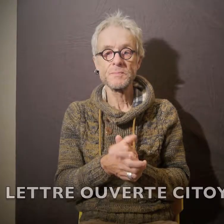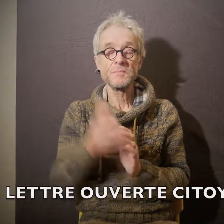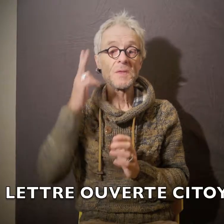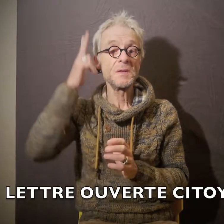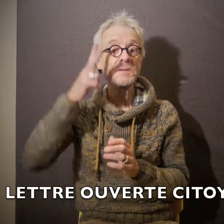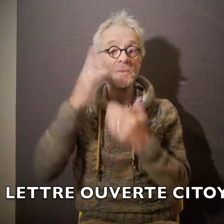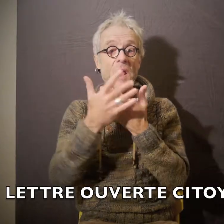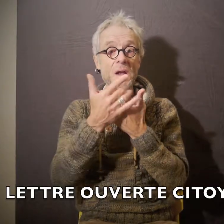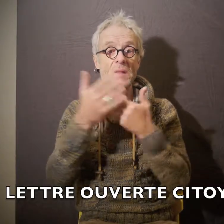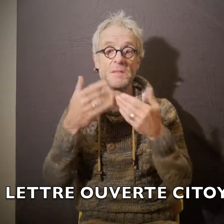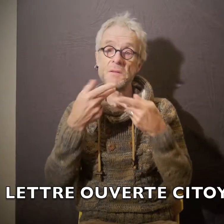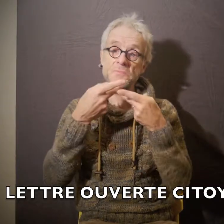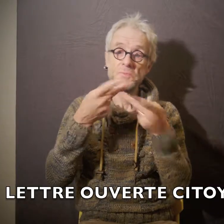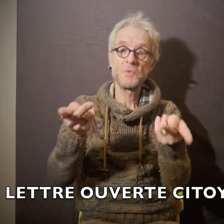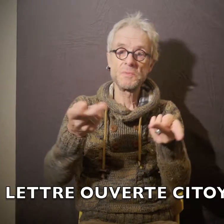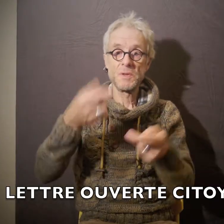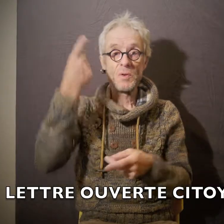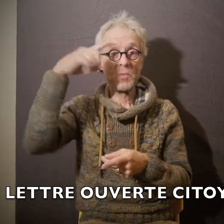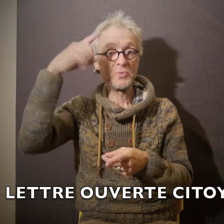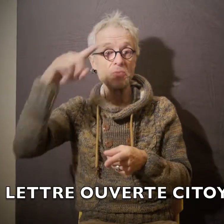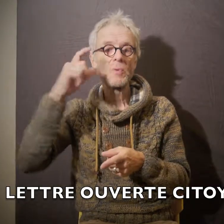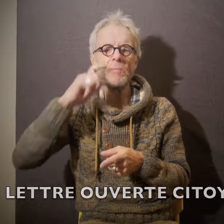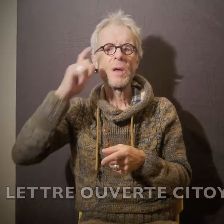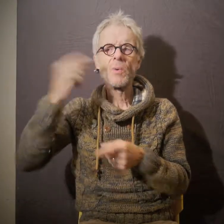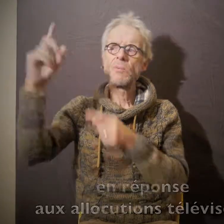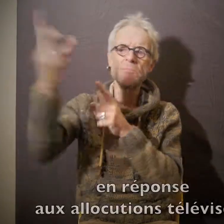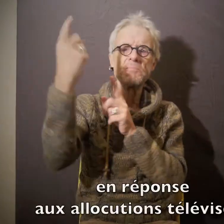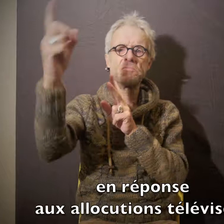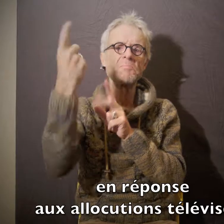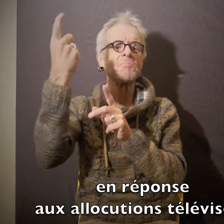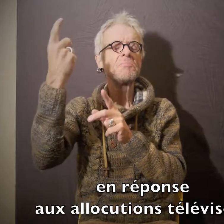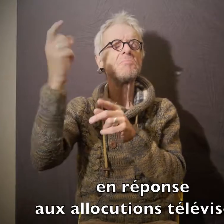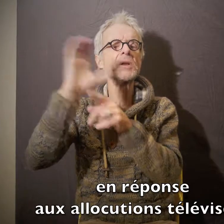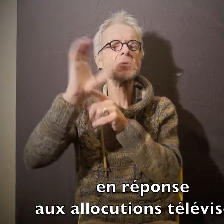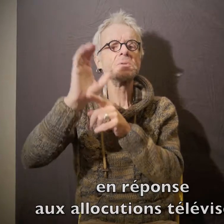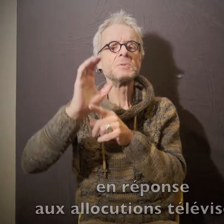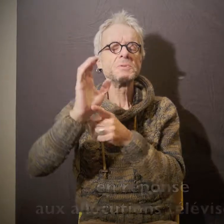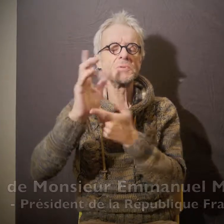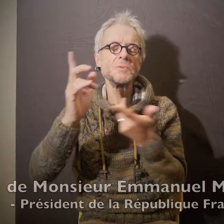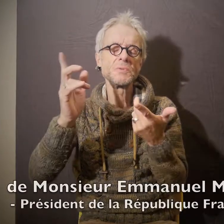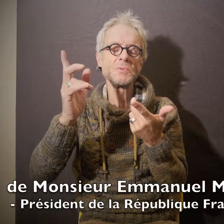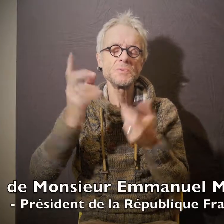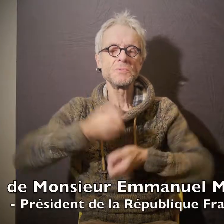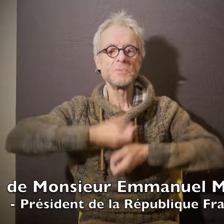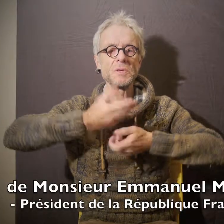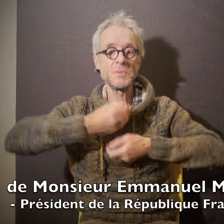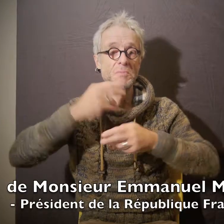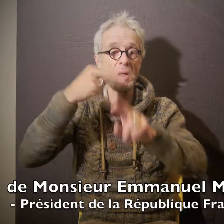Lettre ouverte citoyenne en réponse aux allocutions télévisées de M. Emmanuel